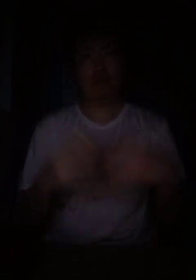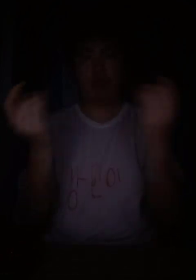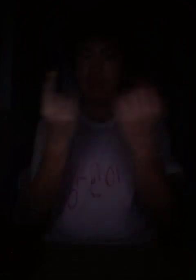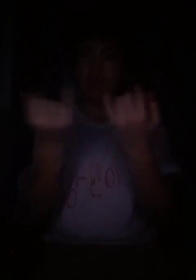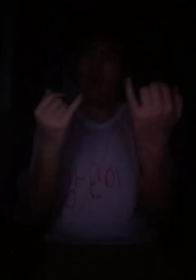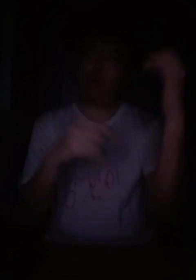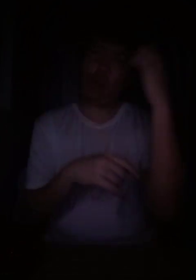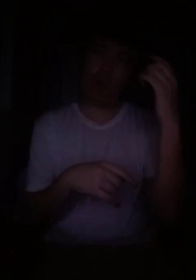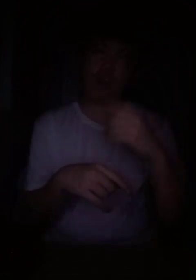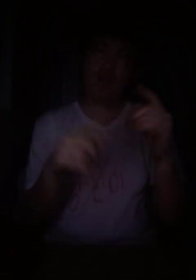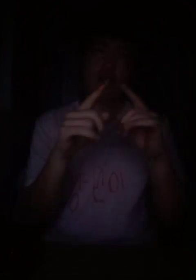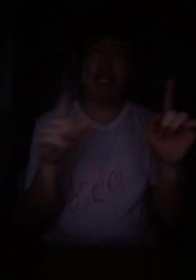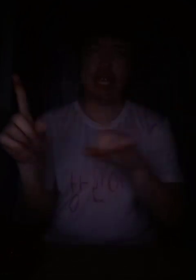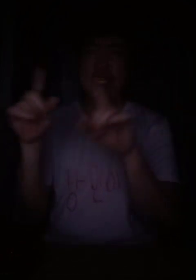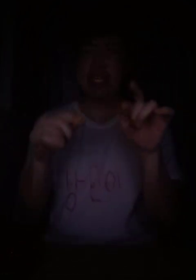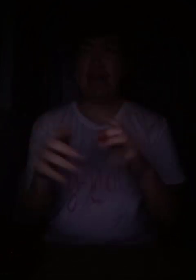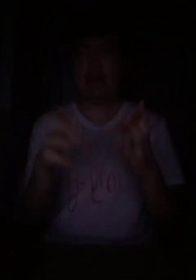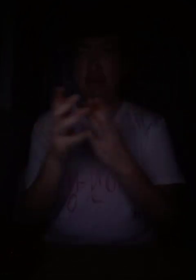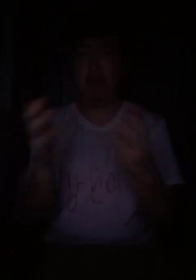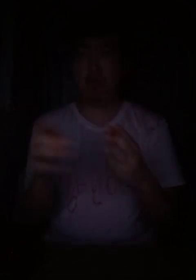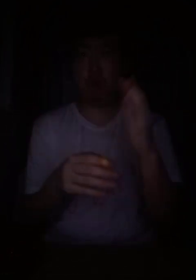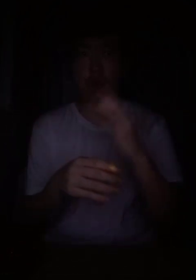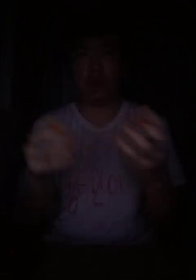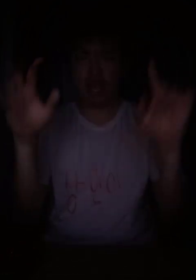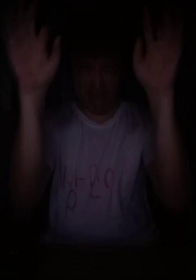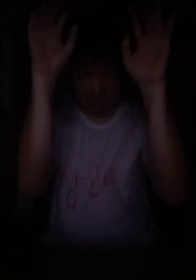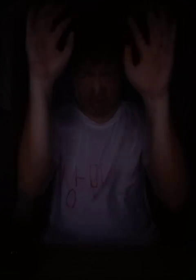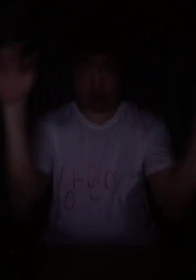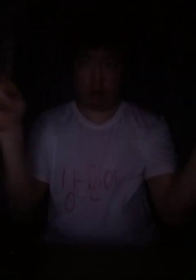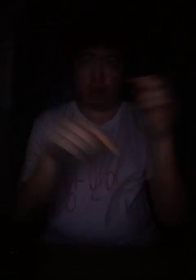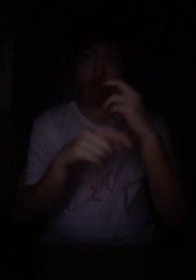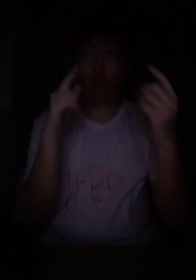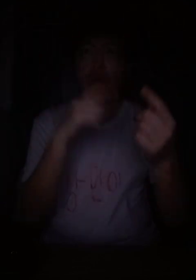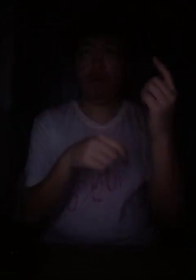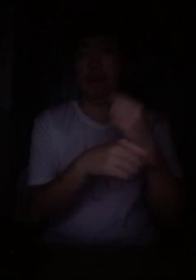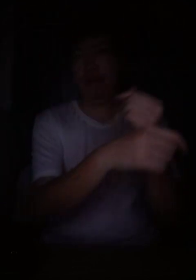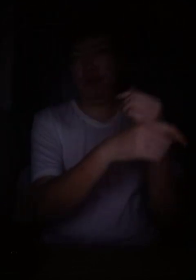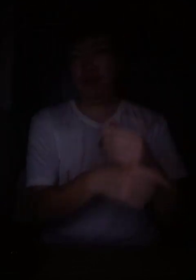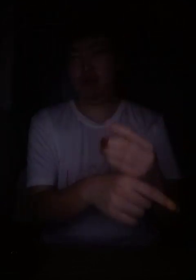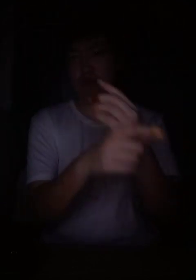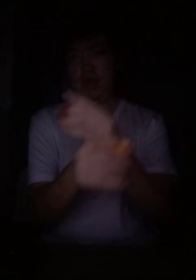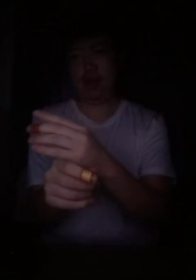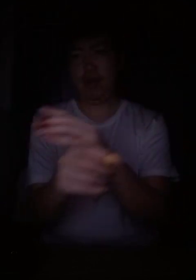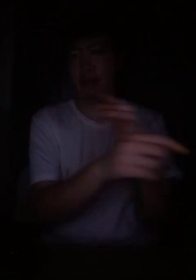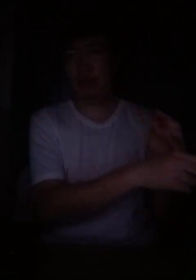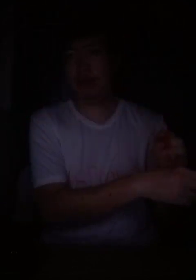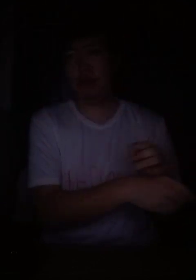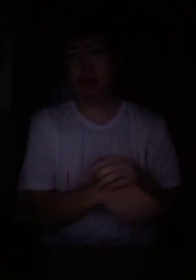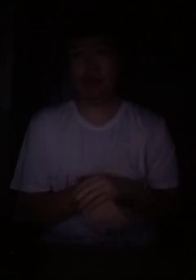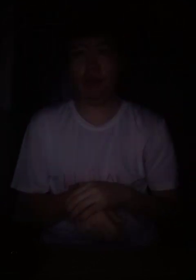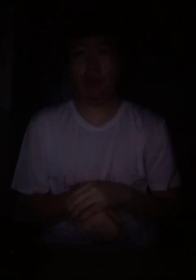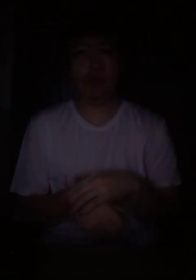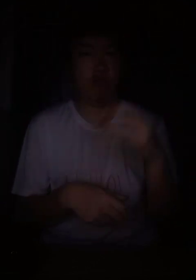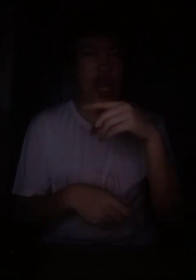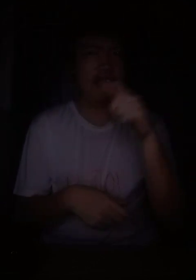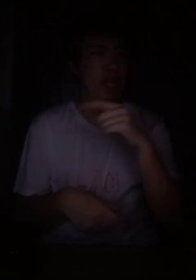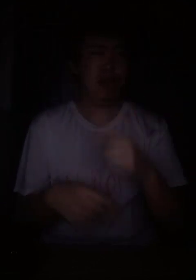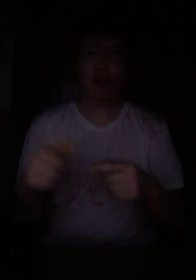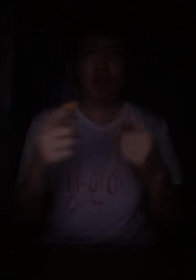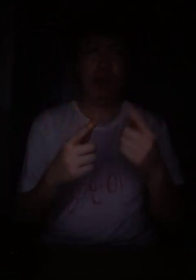상상하기조차 어려운 잔인한 방법으로 개를 도축해서 판매한 업자들이 무더기로 적발됐습니다. 너무 잔인해서 그대로 보여드리기가